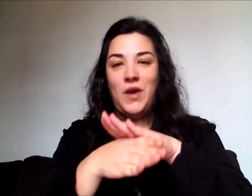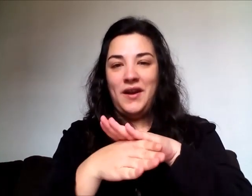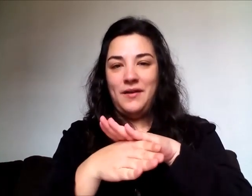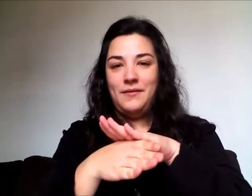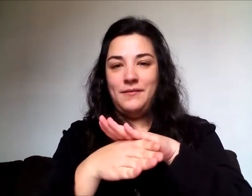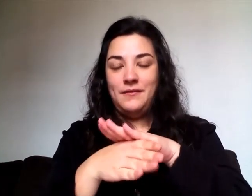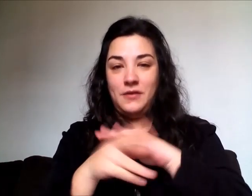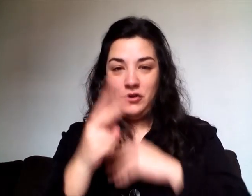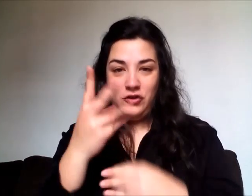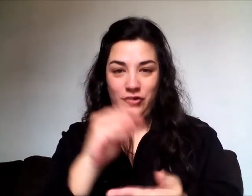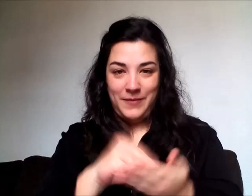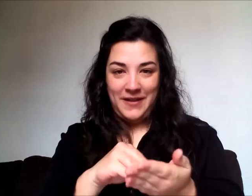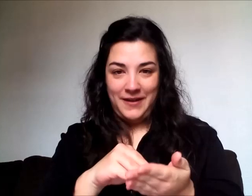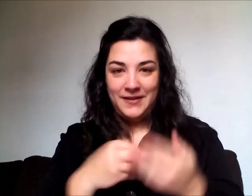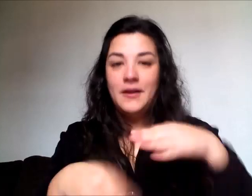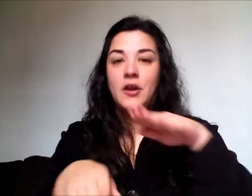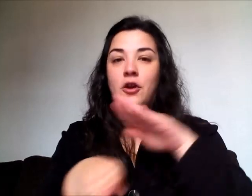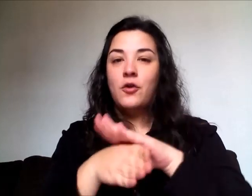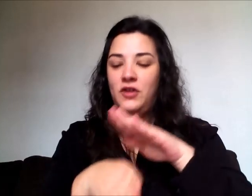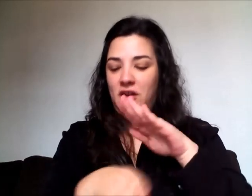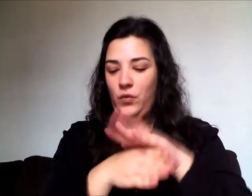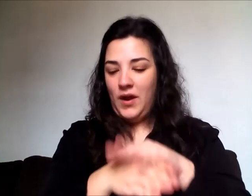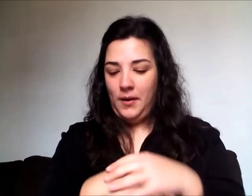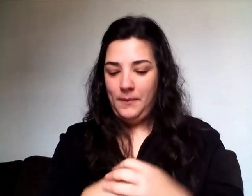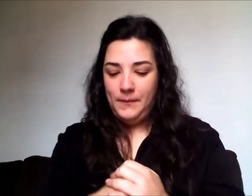Continuar. Dos veces. Continuar.